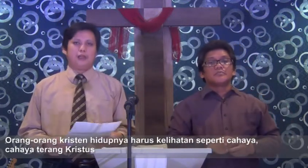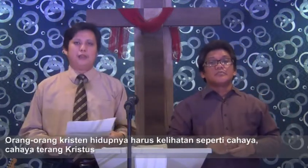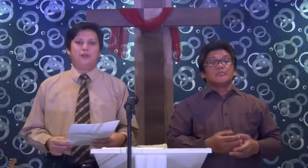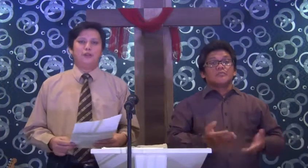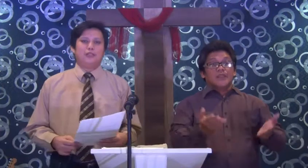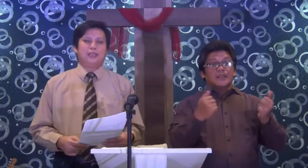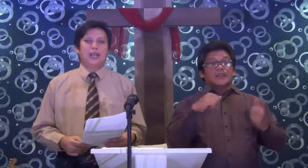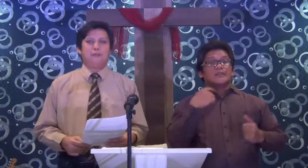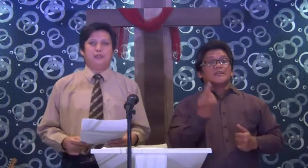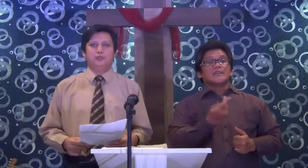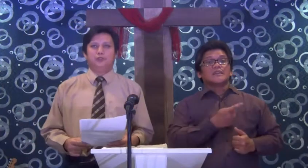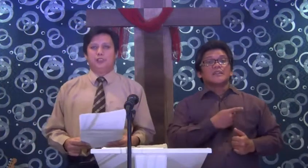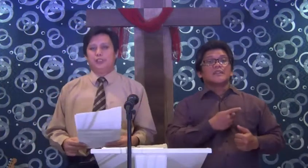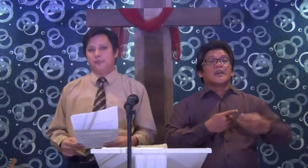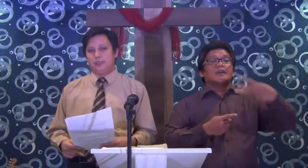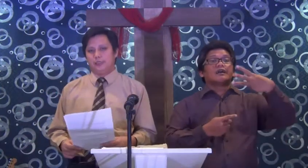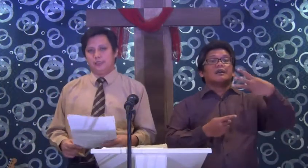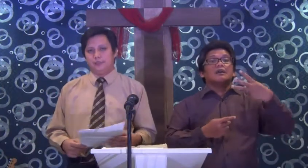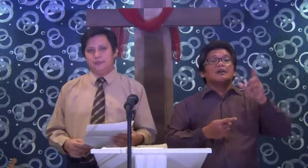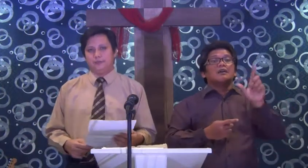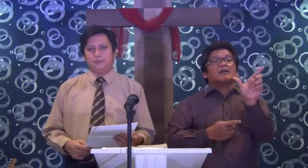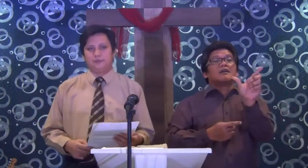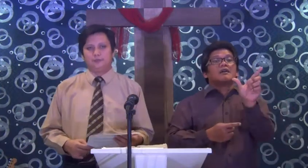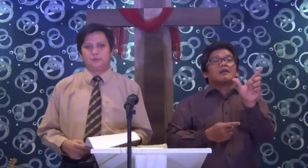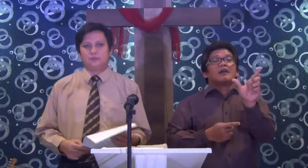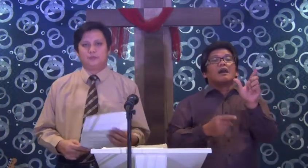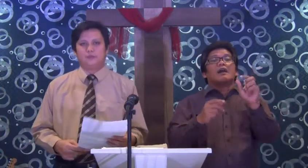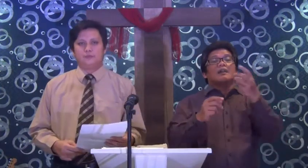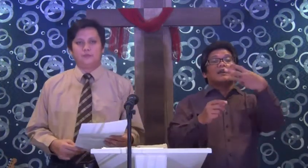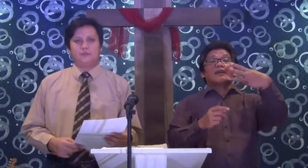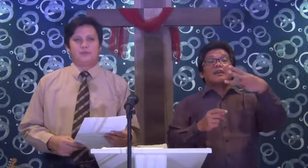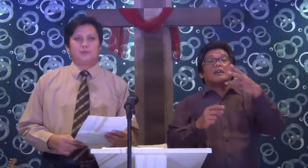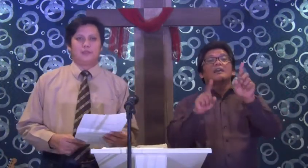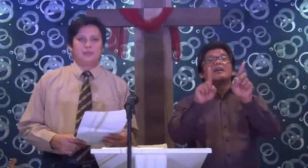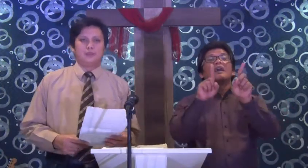Mari kita mengevaluasi apa tujuan hidup kita.